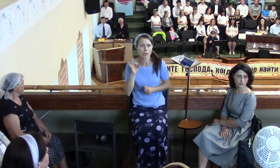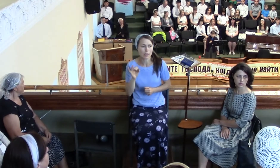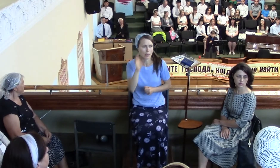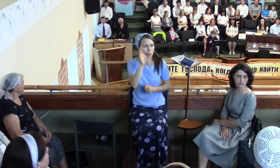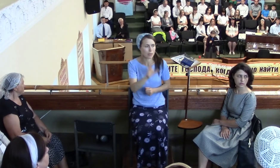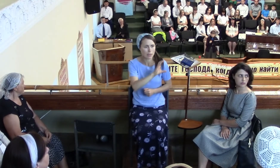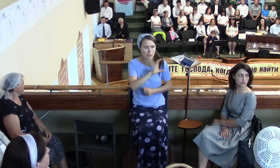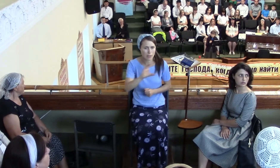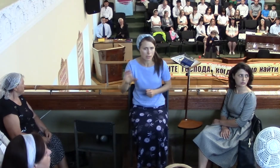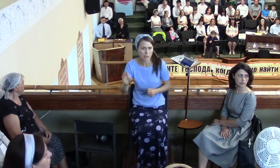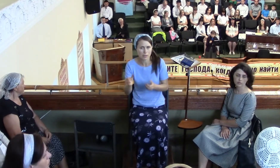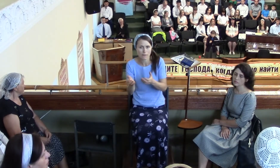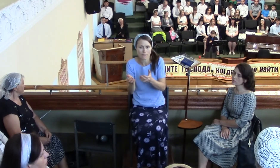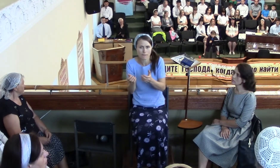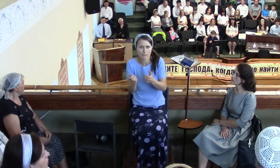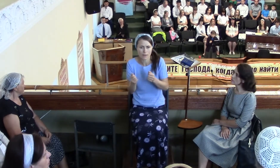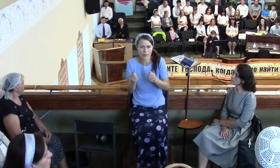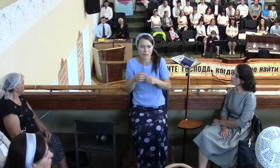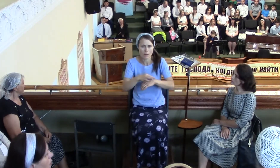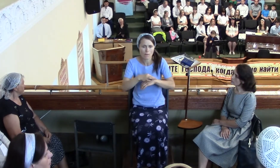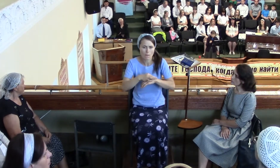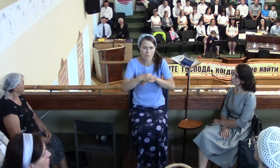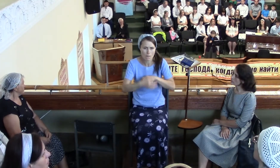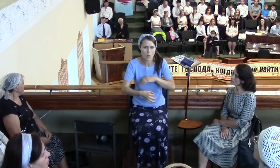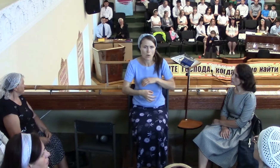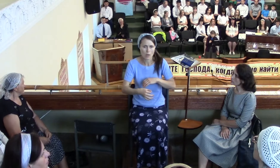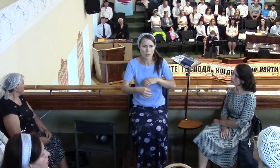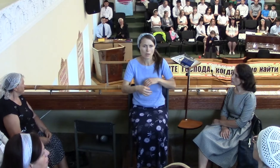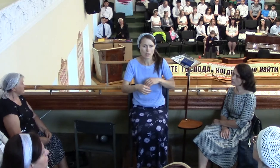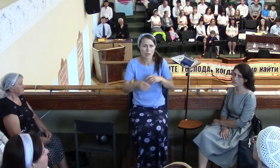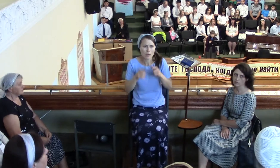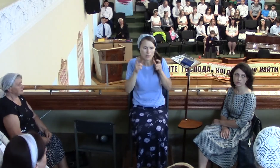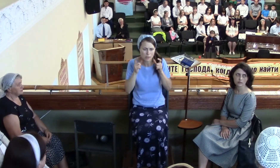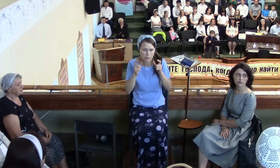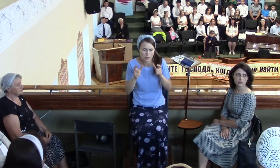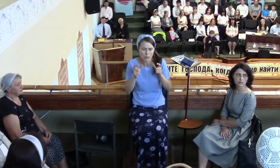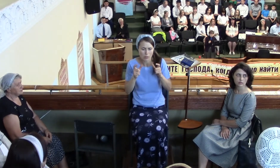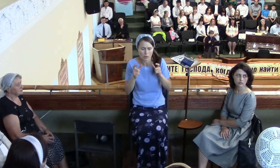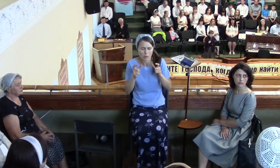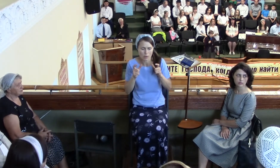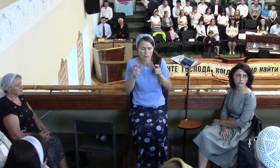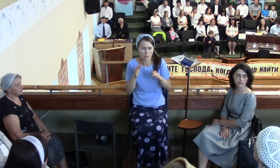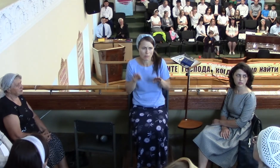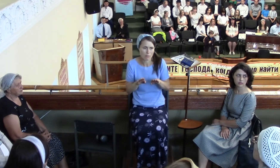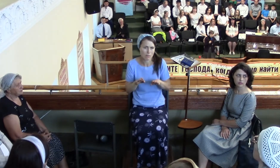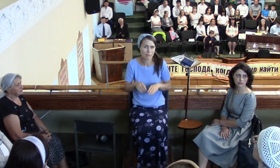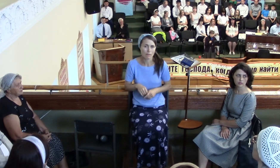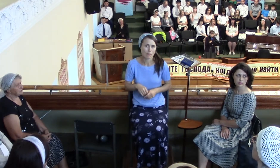впитал ту боль и стон, как стыд грядущих